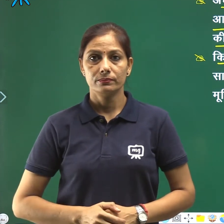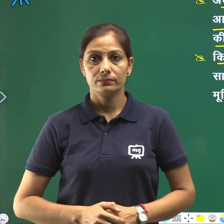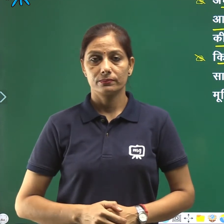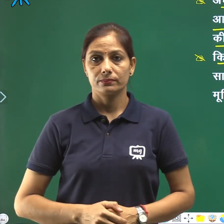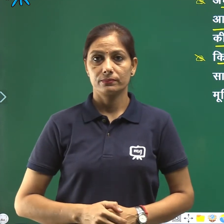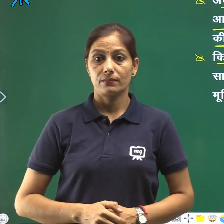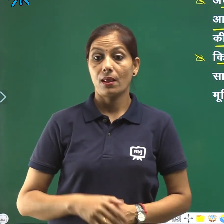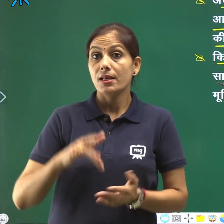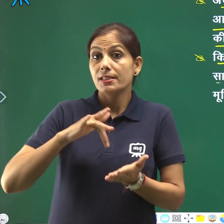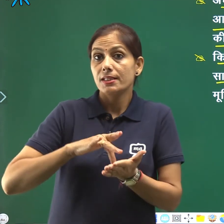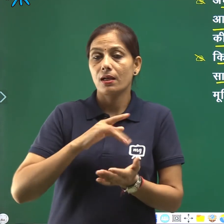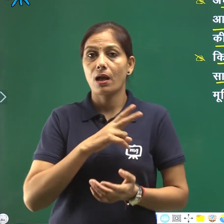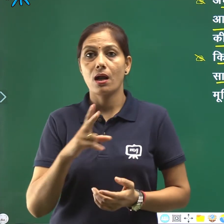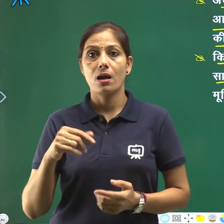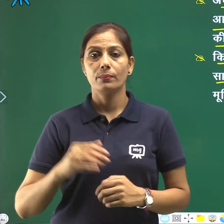इंडिया गेट के सामने